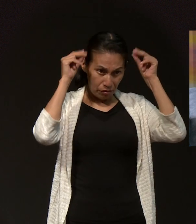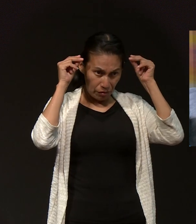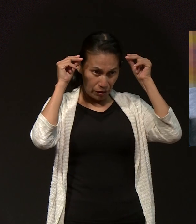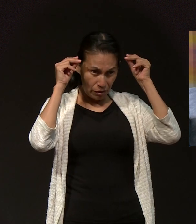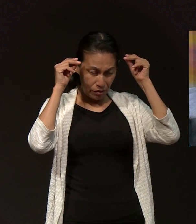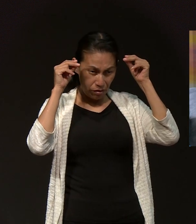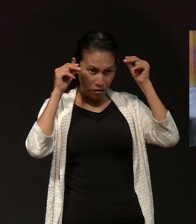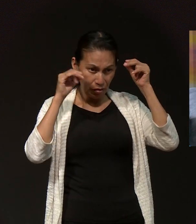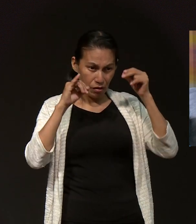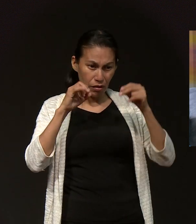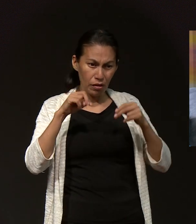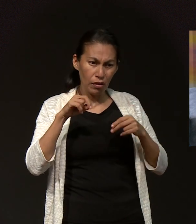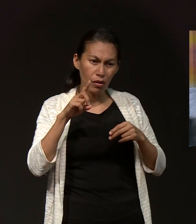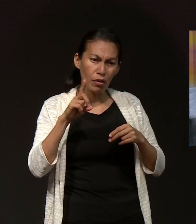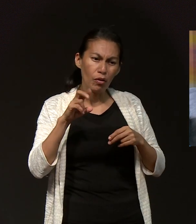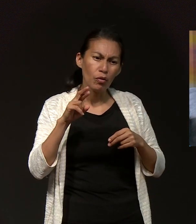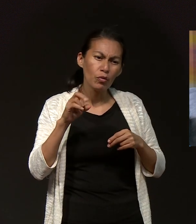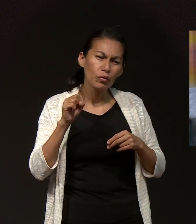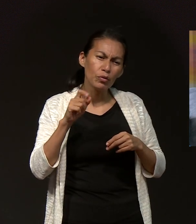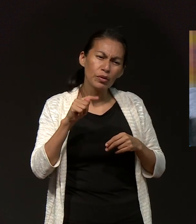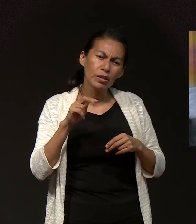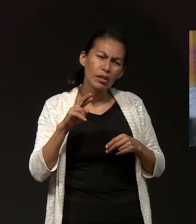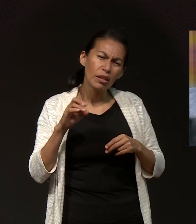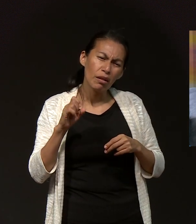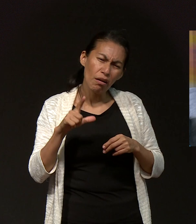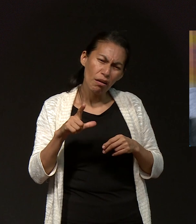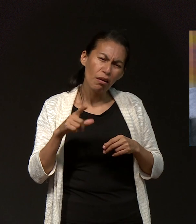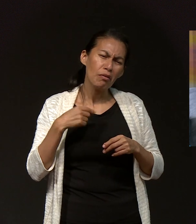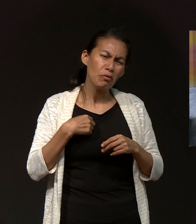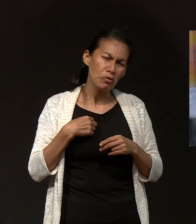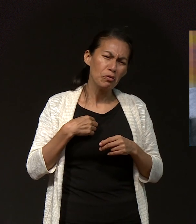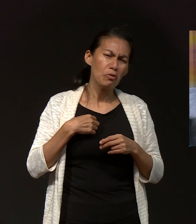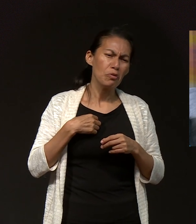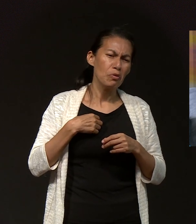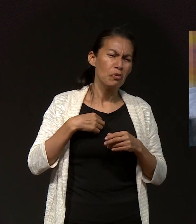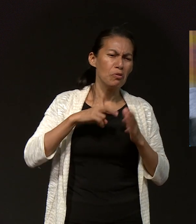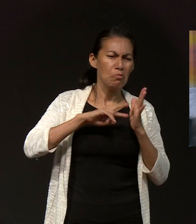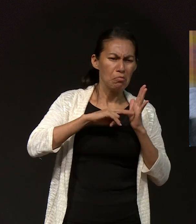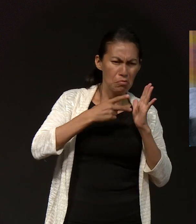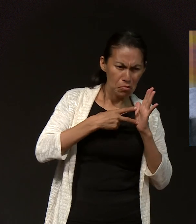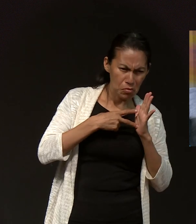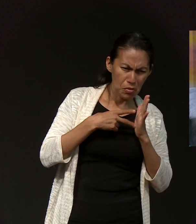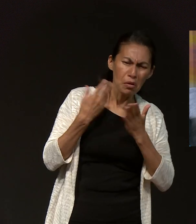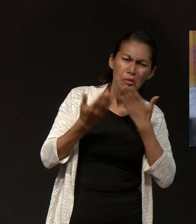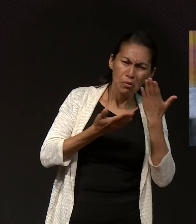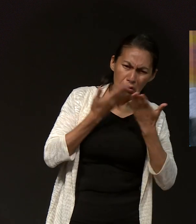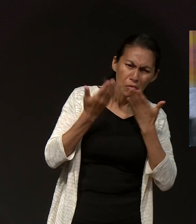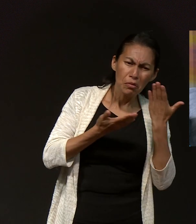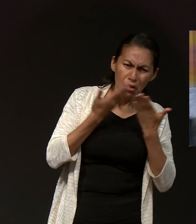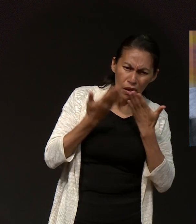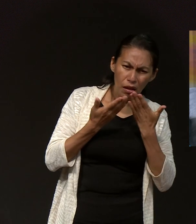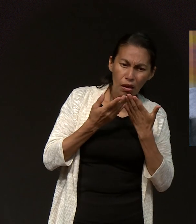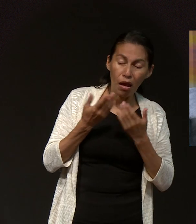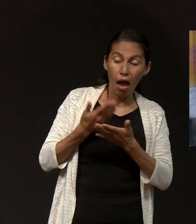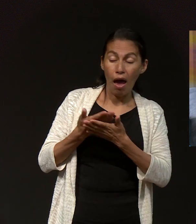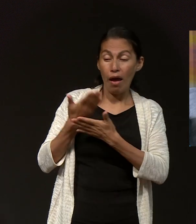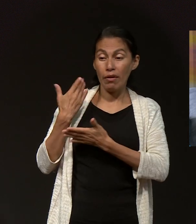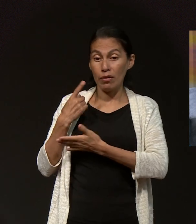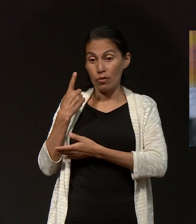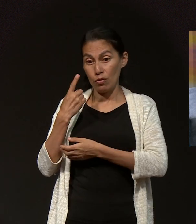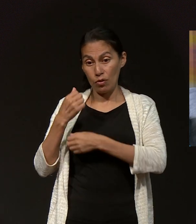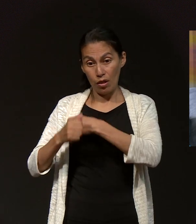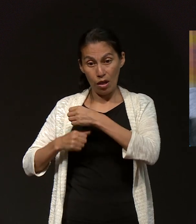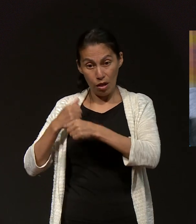inclinando todo a que estudiara la carrera de ingeniería, me metí a estudiar la carrera, tenía un